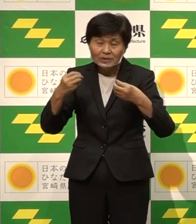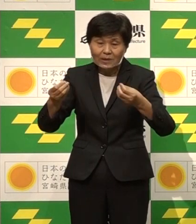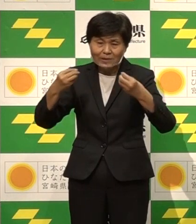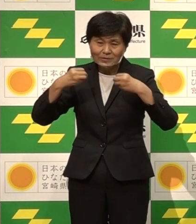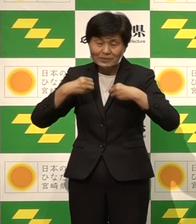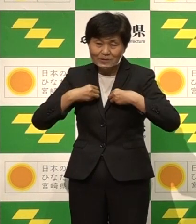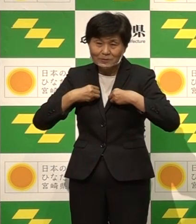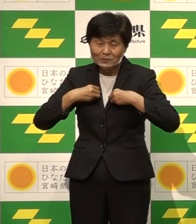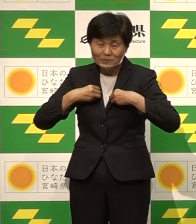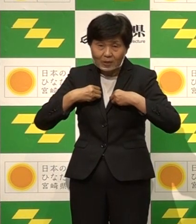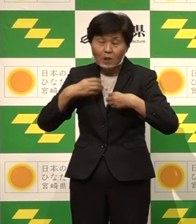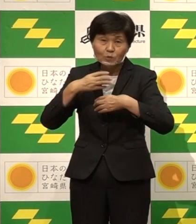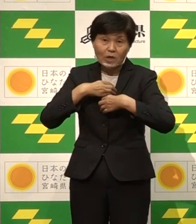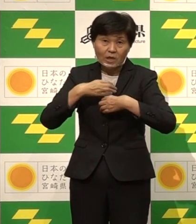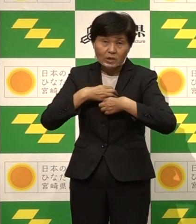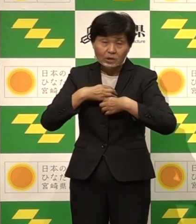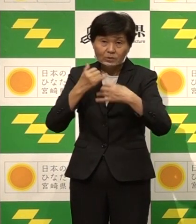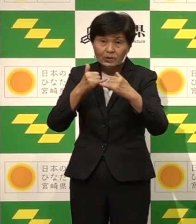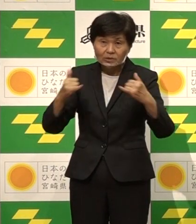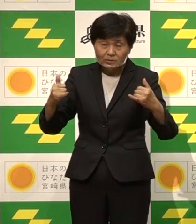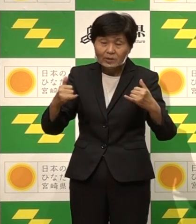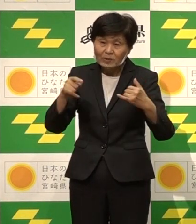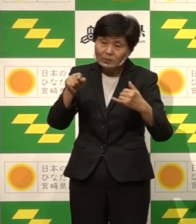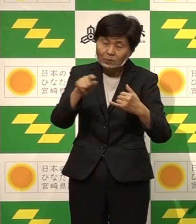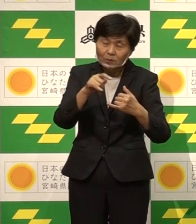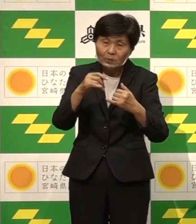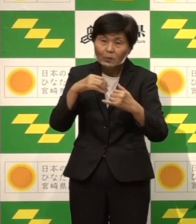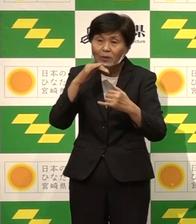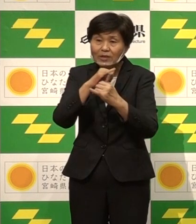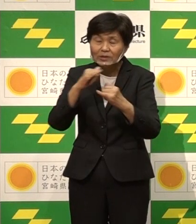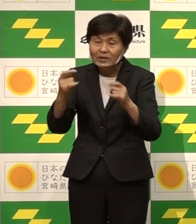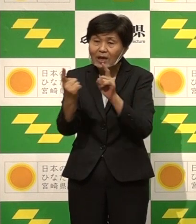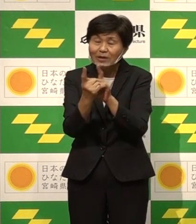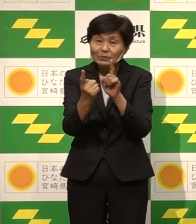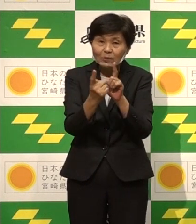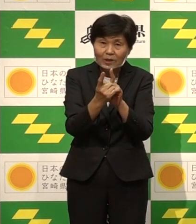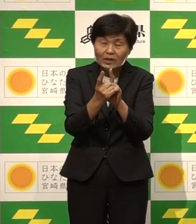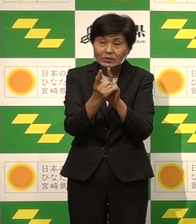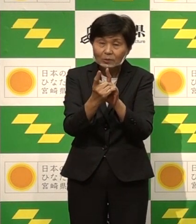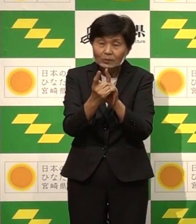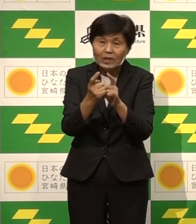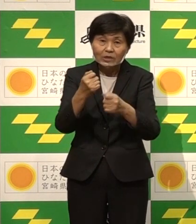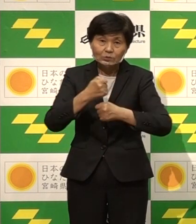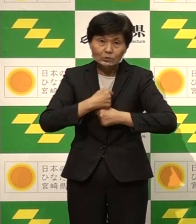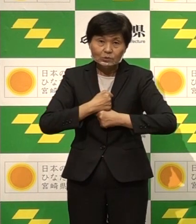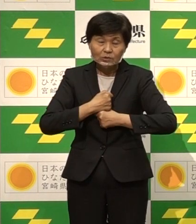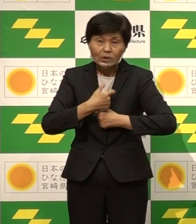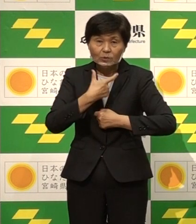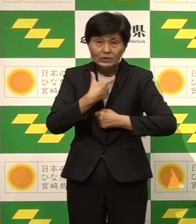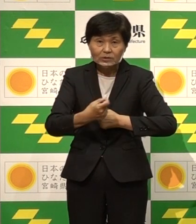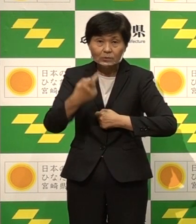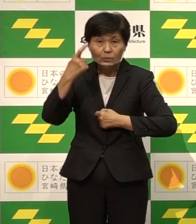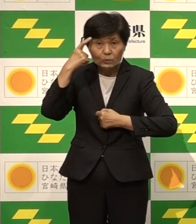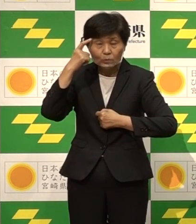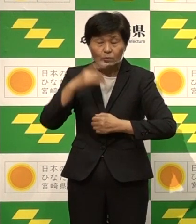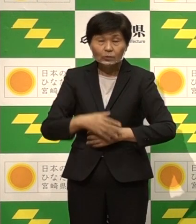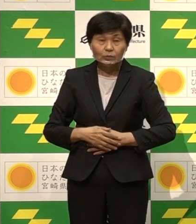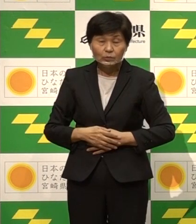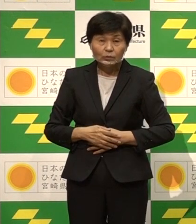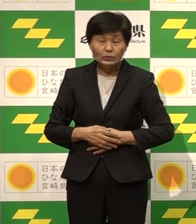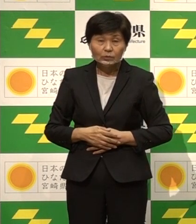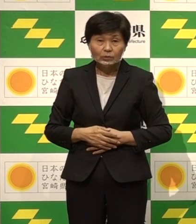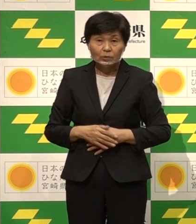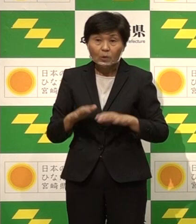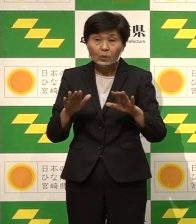もこれの親族に会うのを、まあ、控えるだとかですね、そういう注意をしていただくことも必要であろうかと思います。これはす